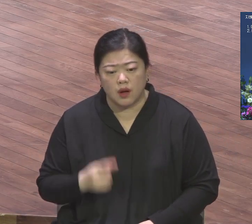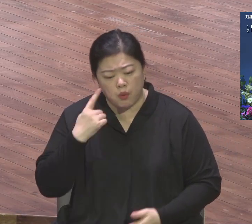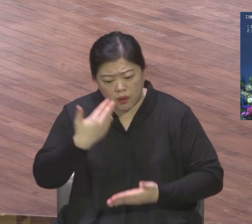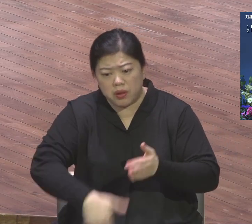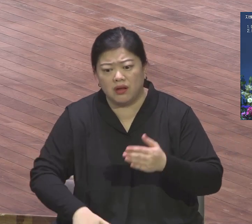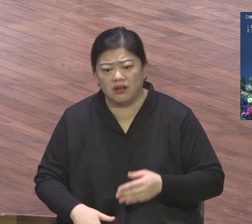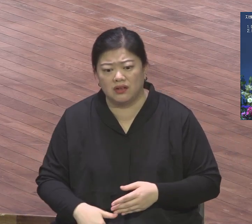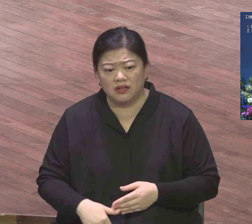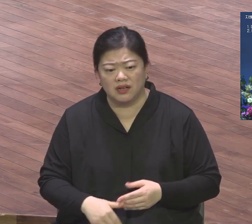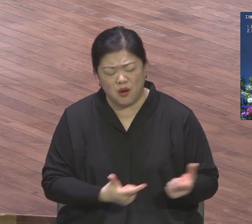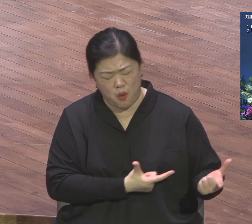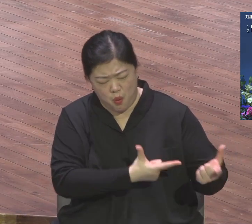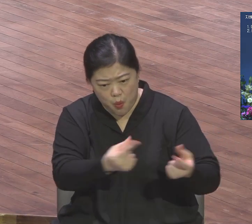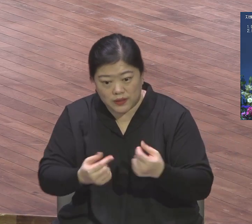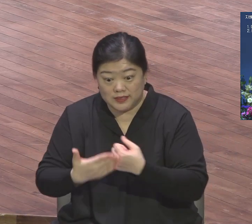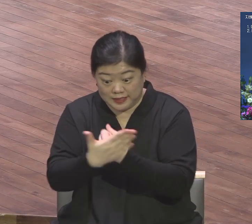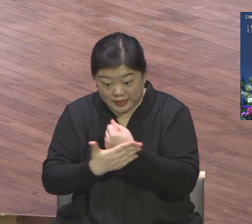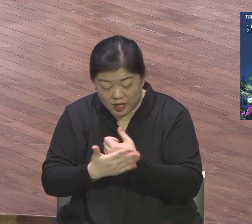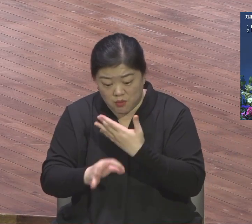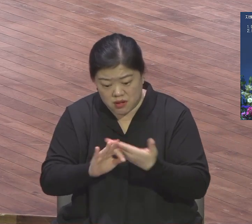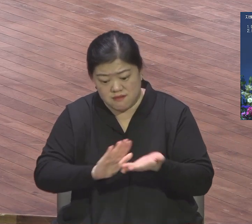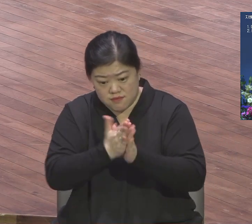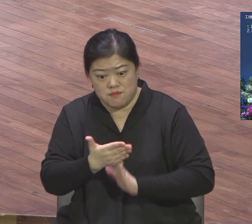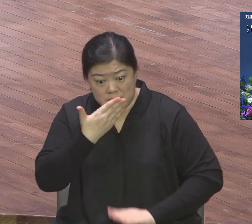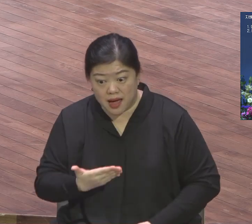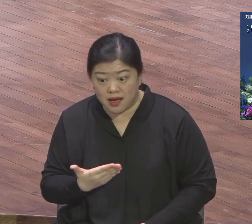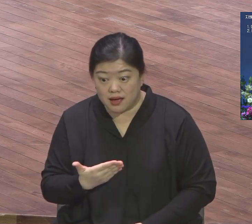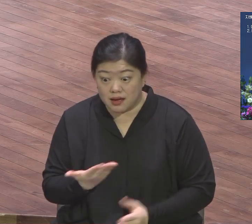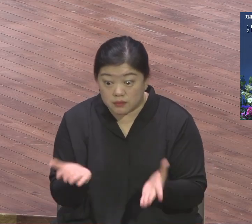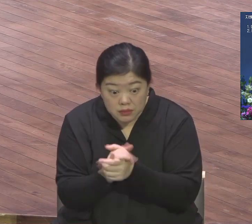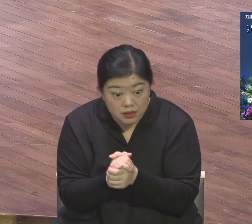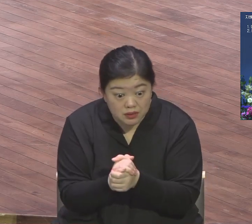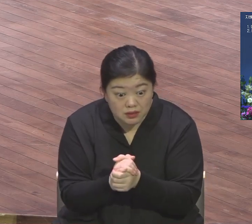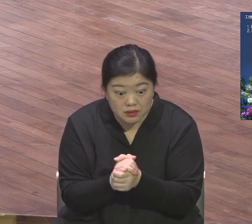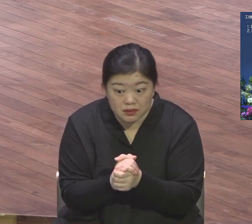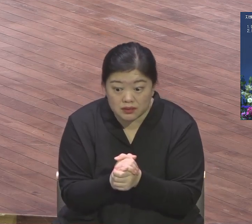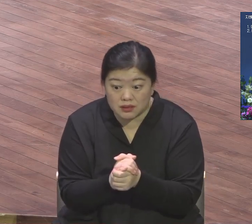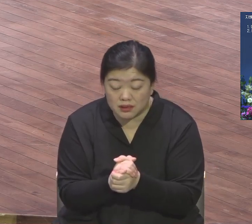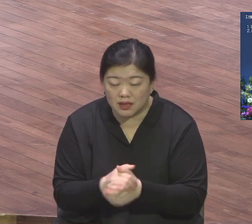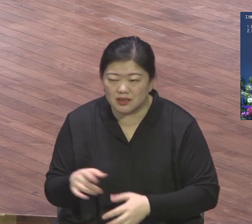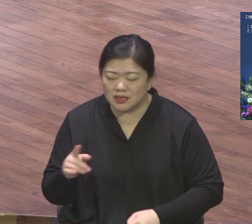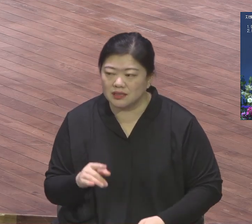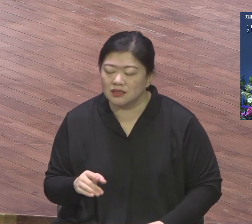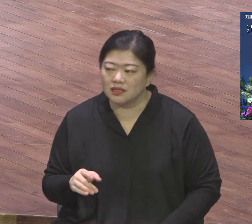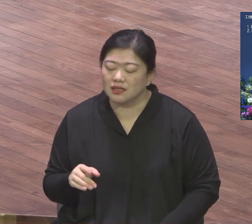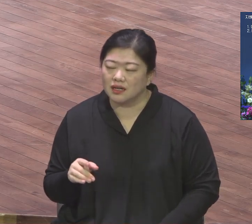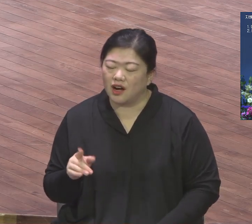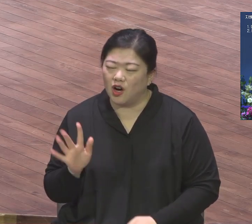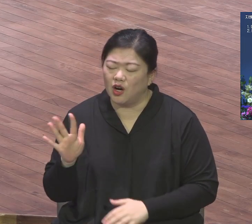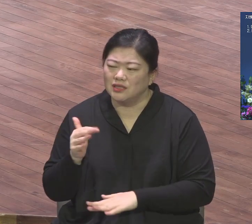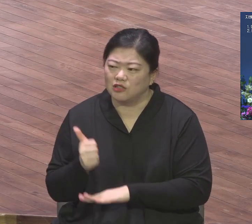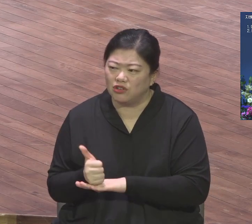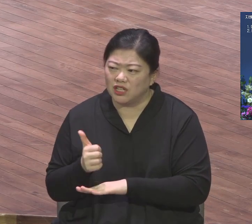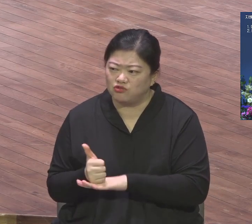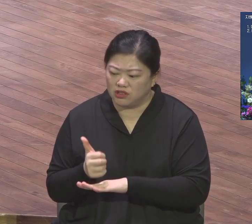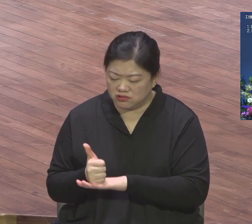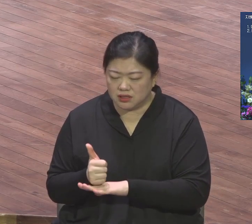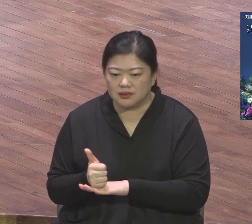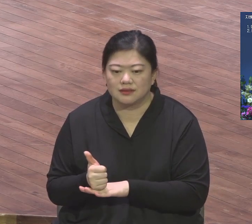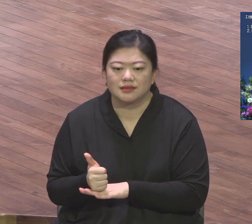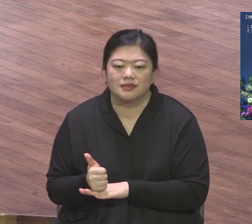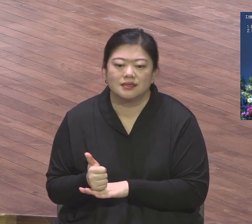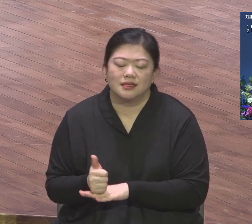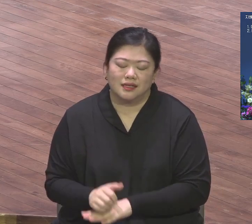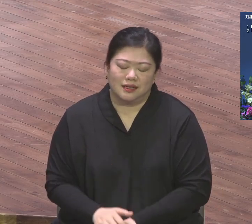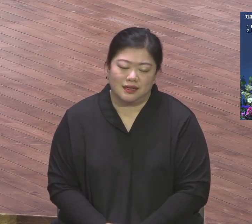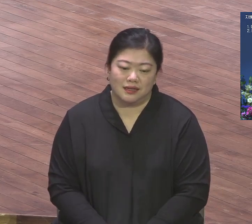돼요. 포기하지 마시기 바랍니다. 포기하지 마세요. 포기하지 마세요. 뭔데 포기합니까?